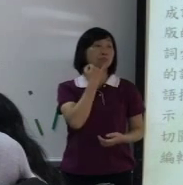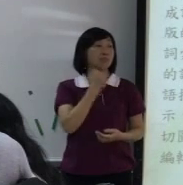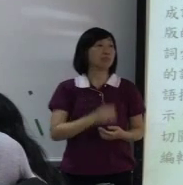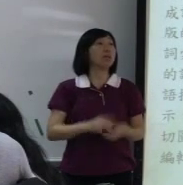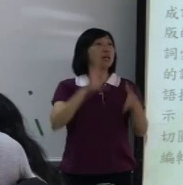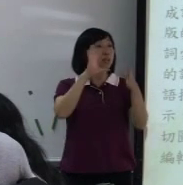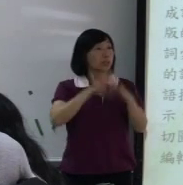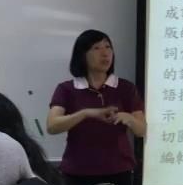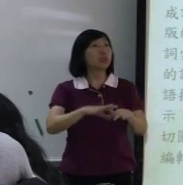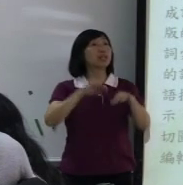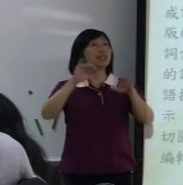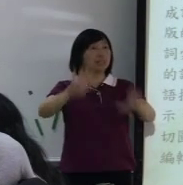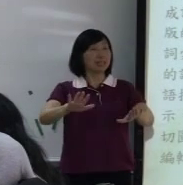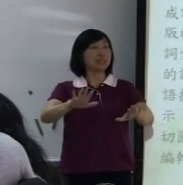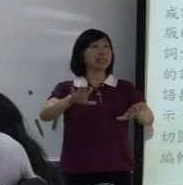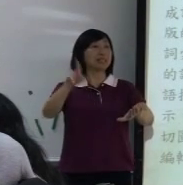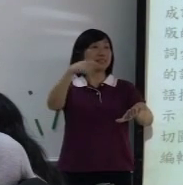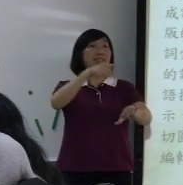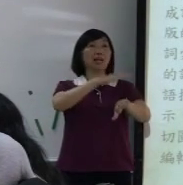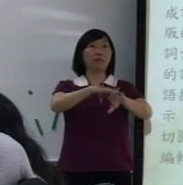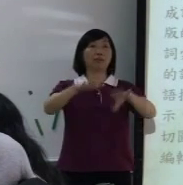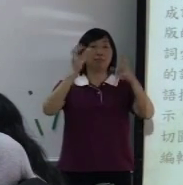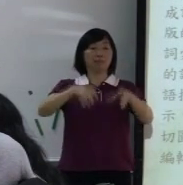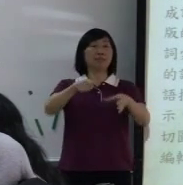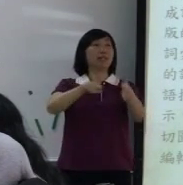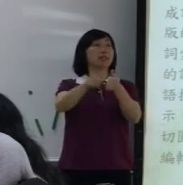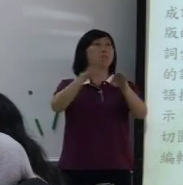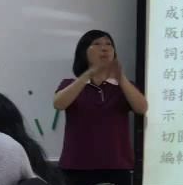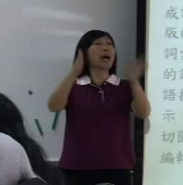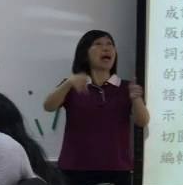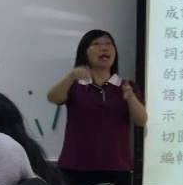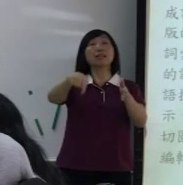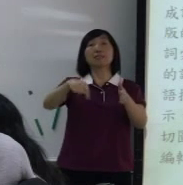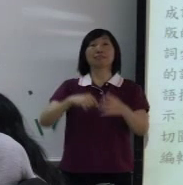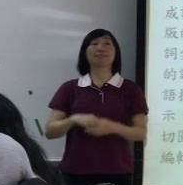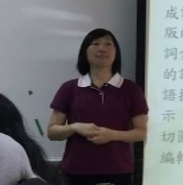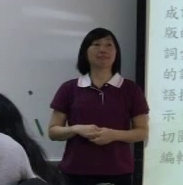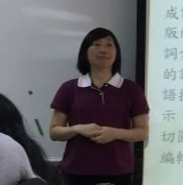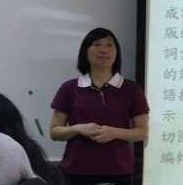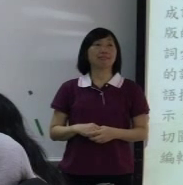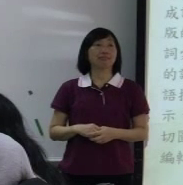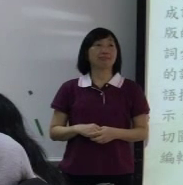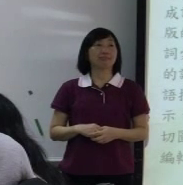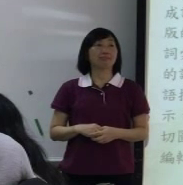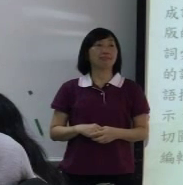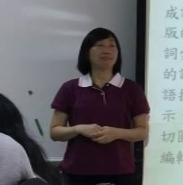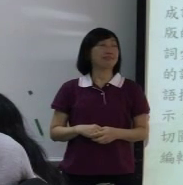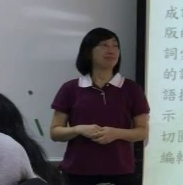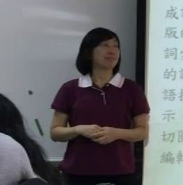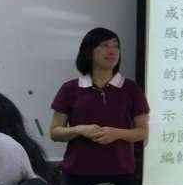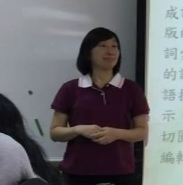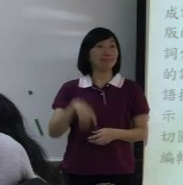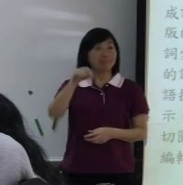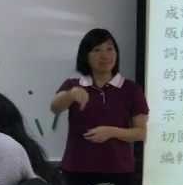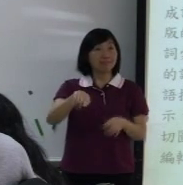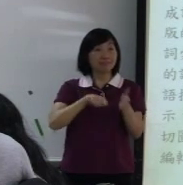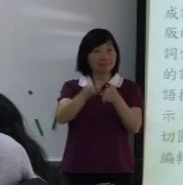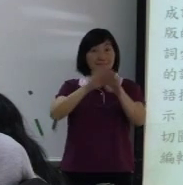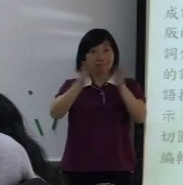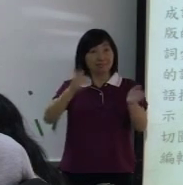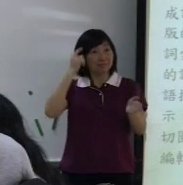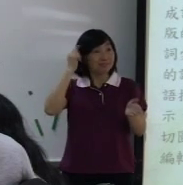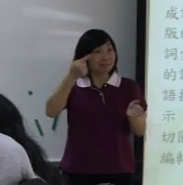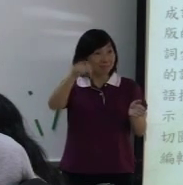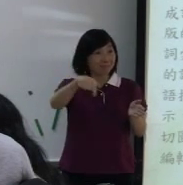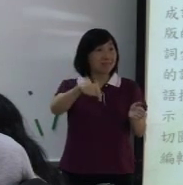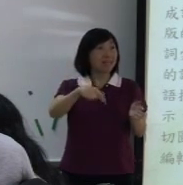才有这个专案的产生。那么这个专案的产生呢，教育部只限